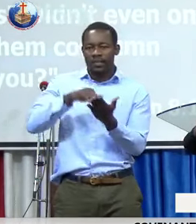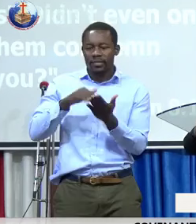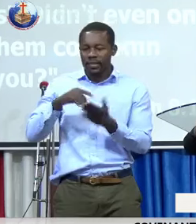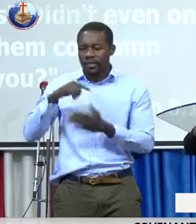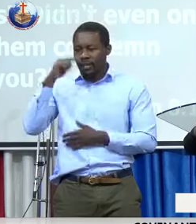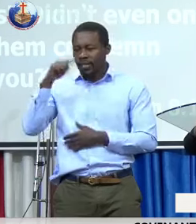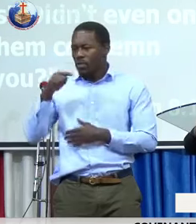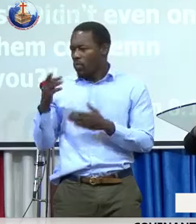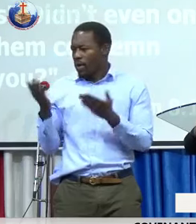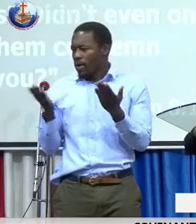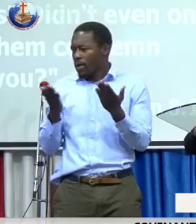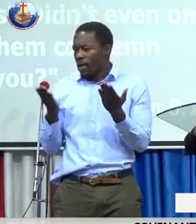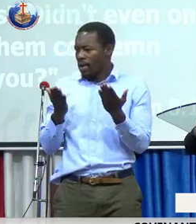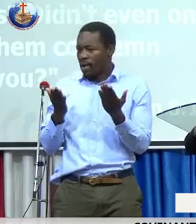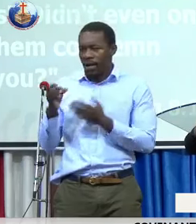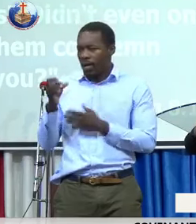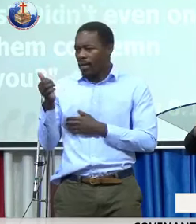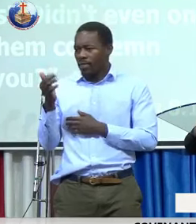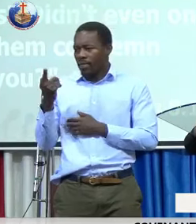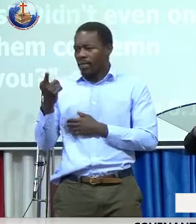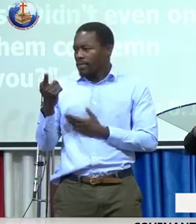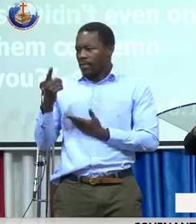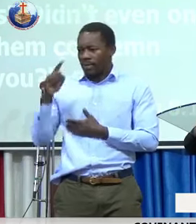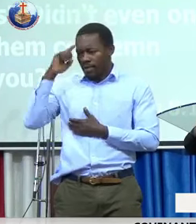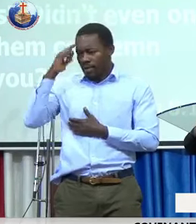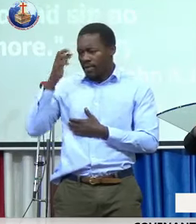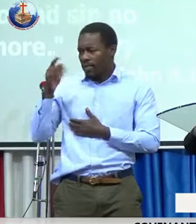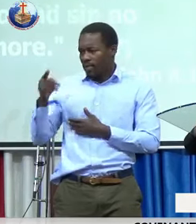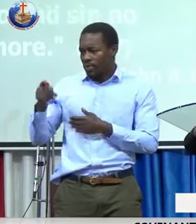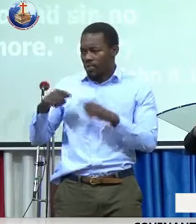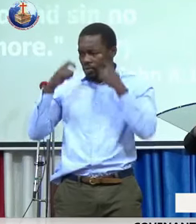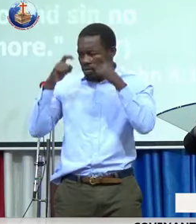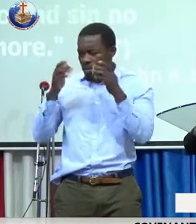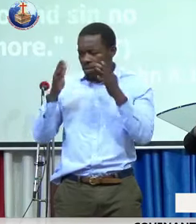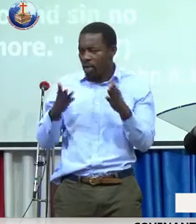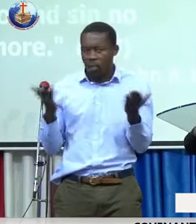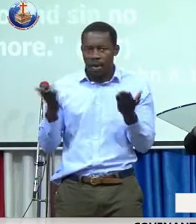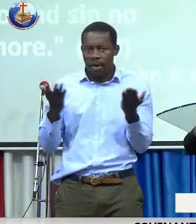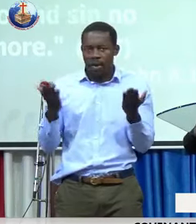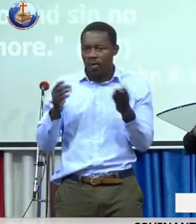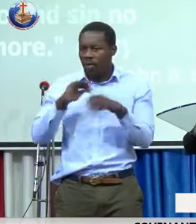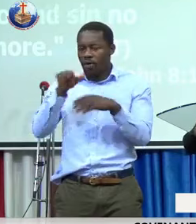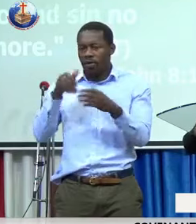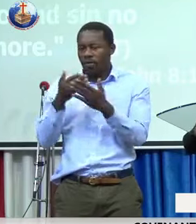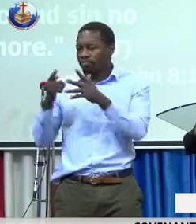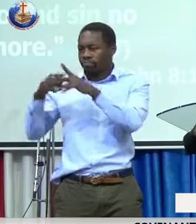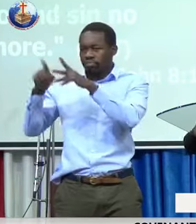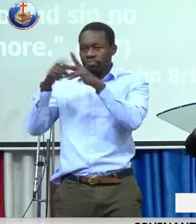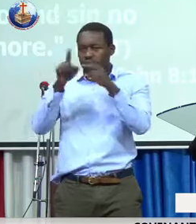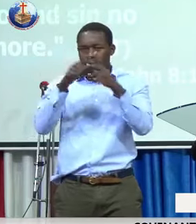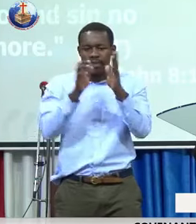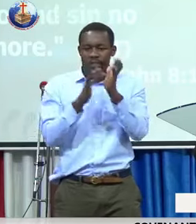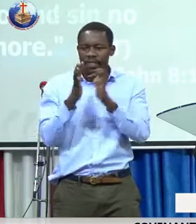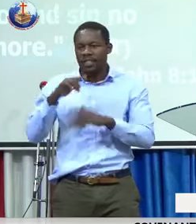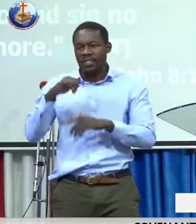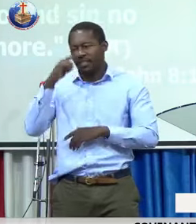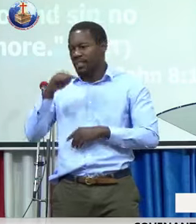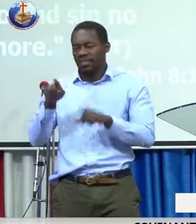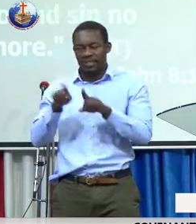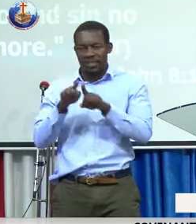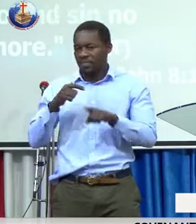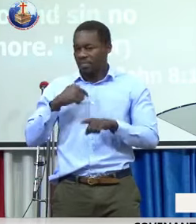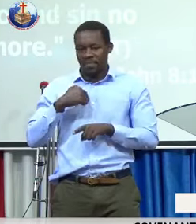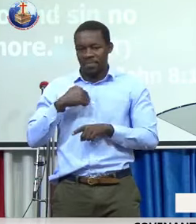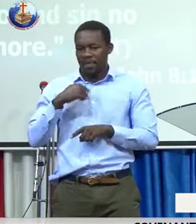your accusers? Didn't even one of them condemn you? No, Lord, she said. And Jesus said, neither do I.